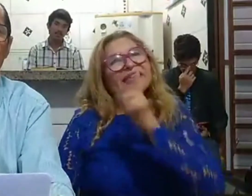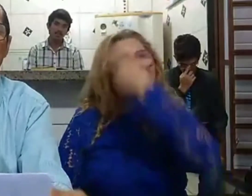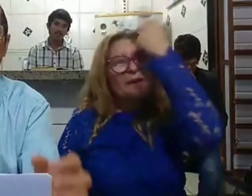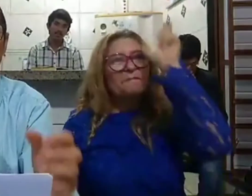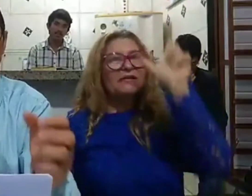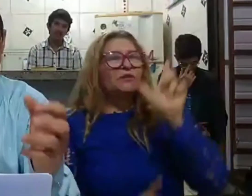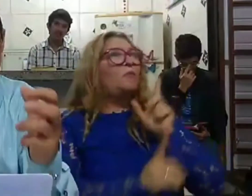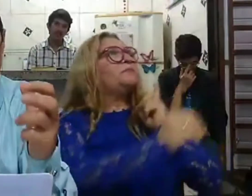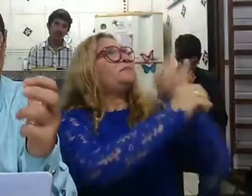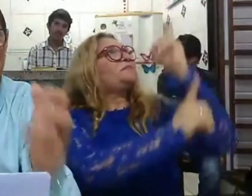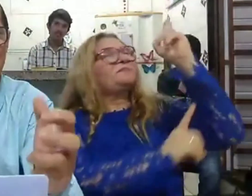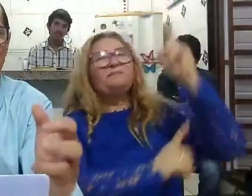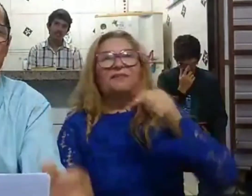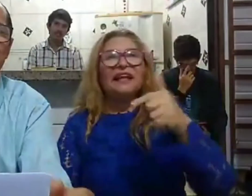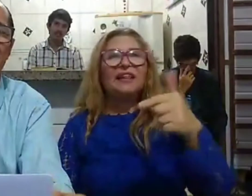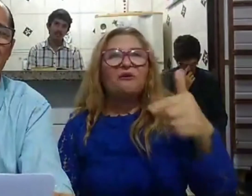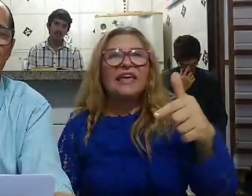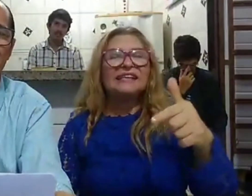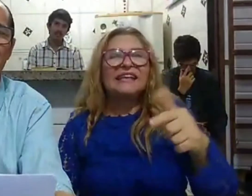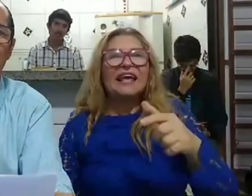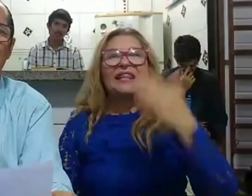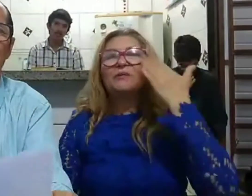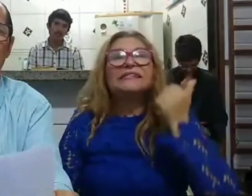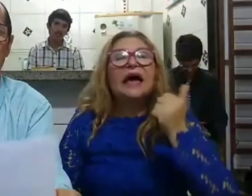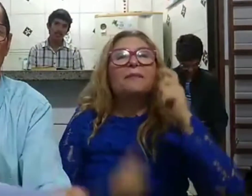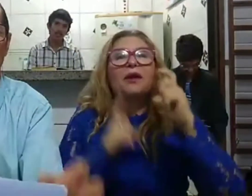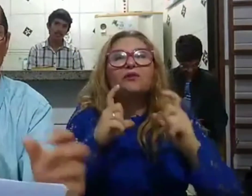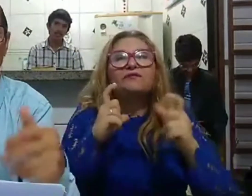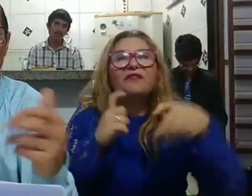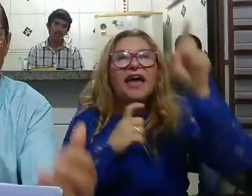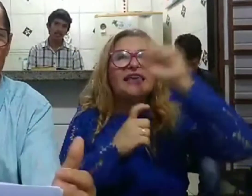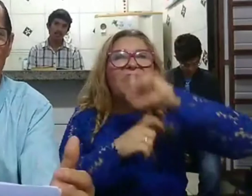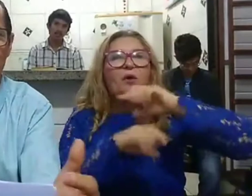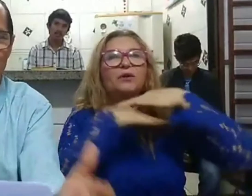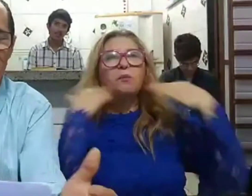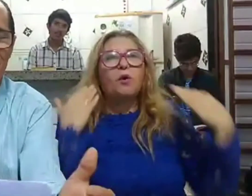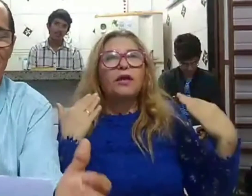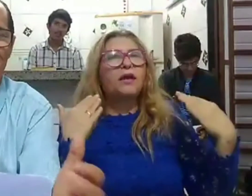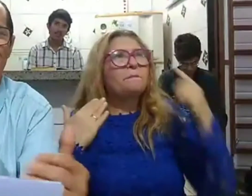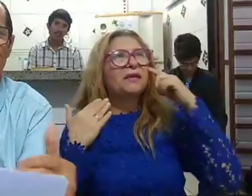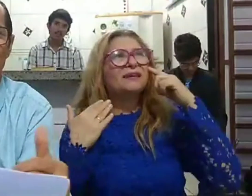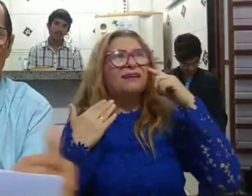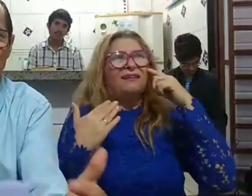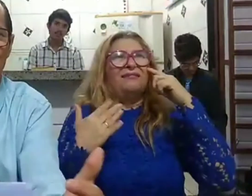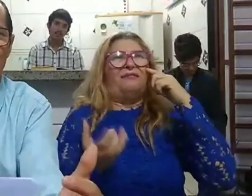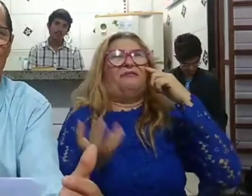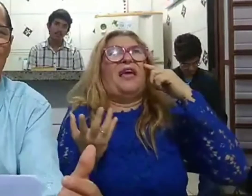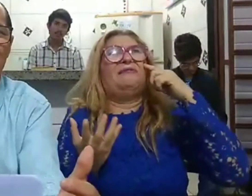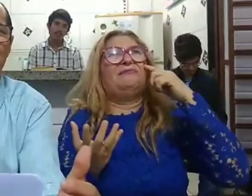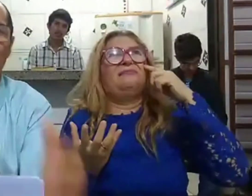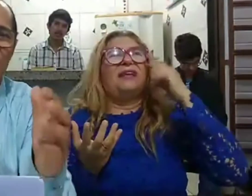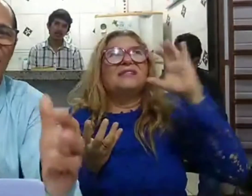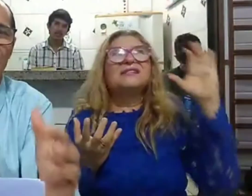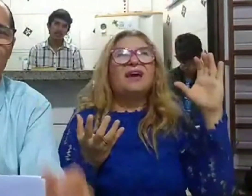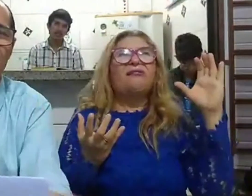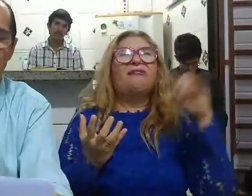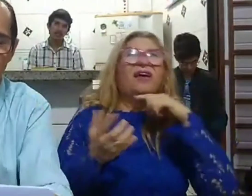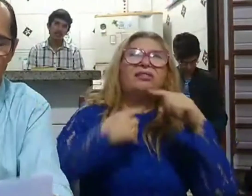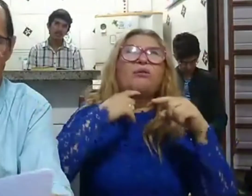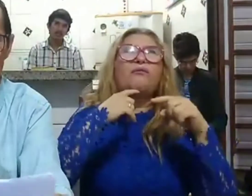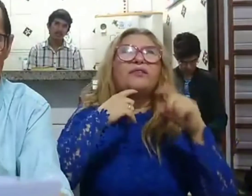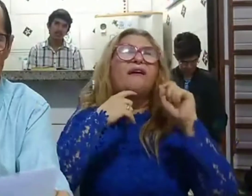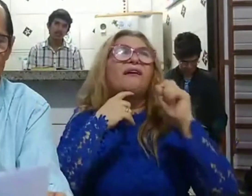que ainda não têm certeza da vida eterna, que ainda estão com medo de morrer e ir para o inferno, ainda estão com dúvida sobre o que vai